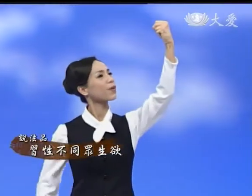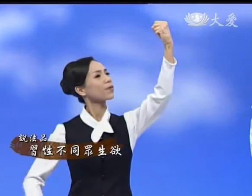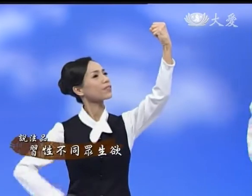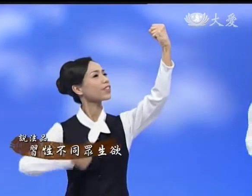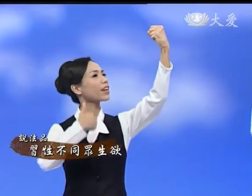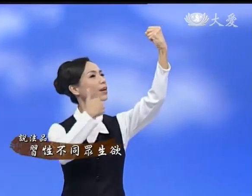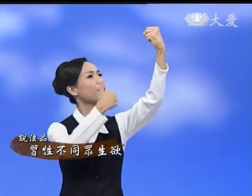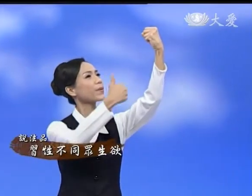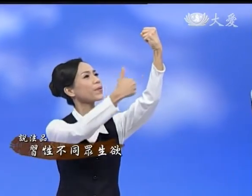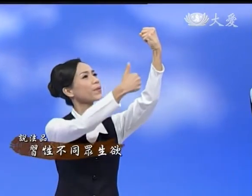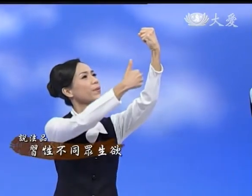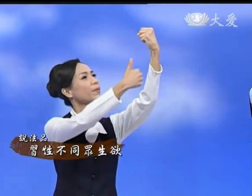种声语，